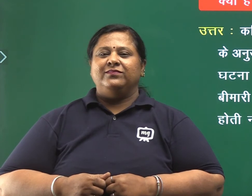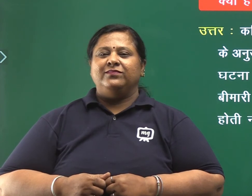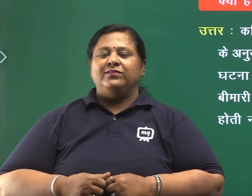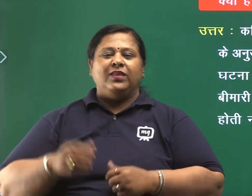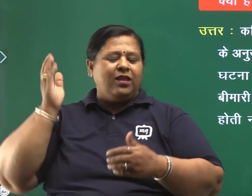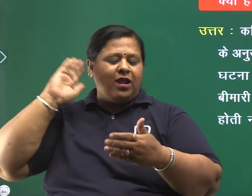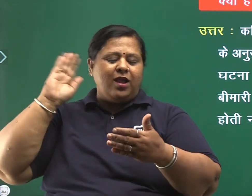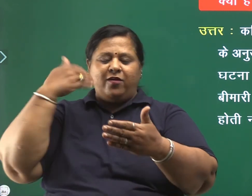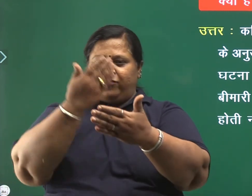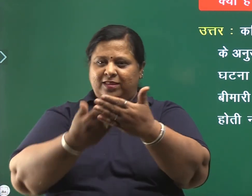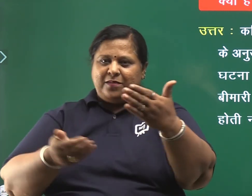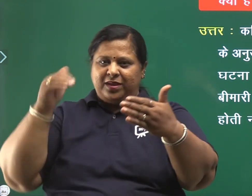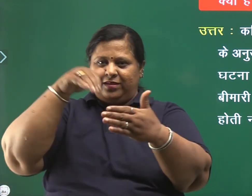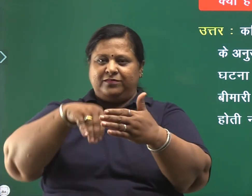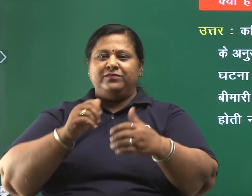कविता में